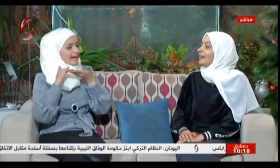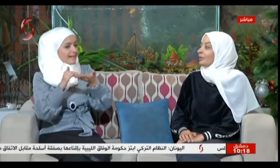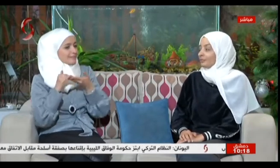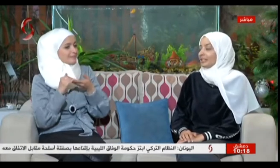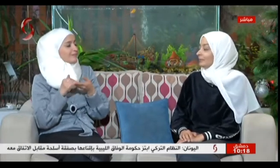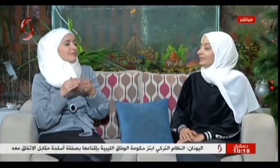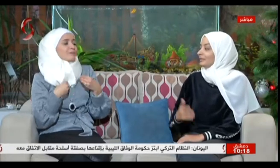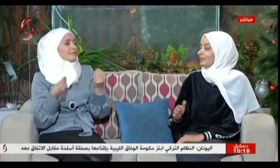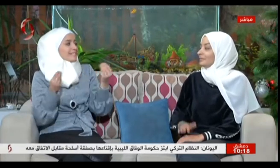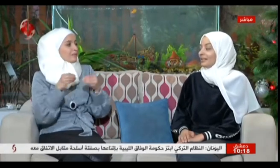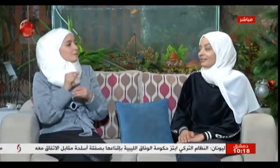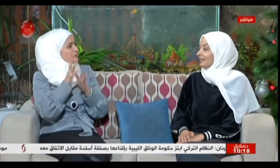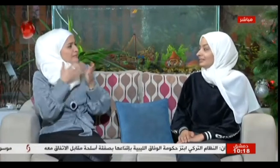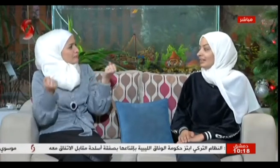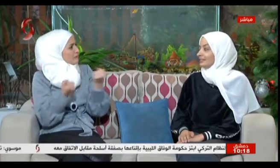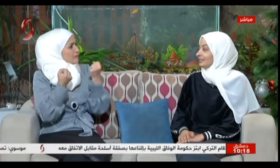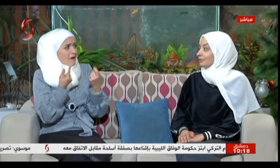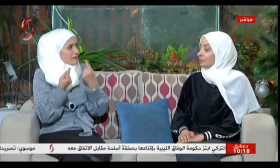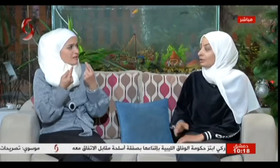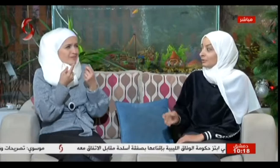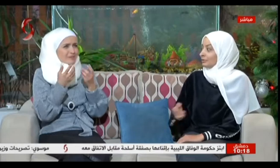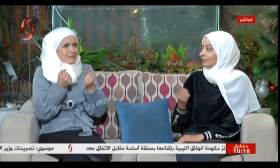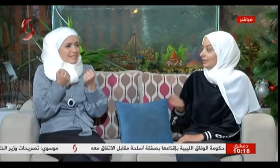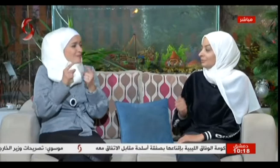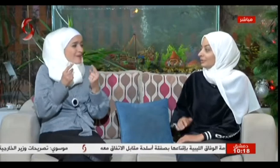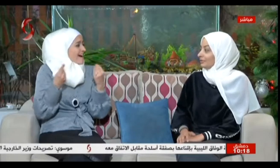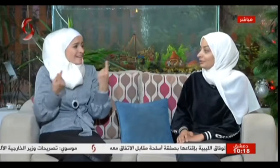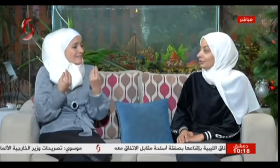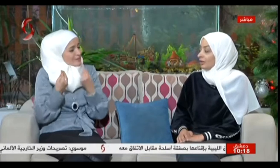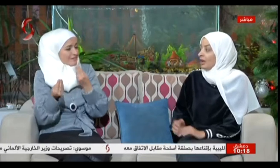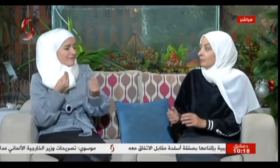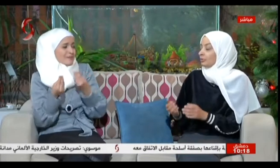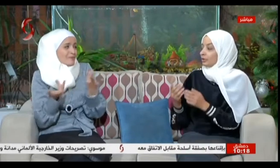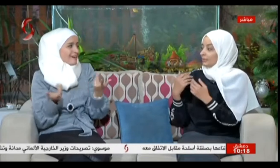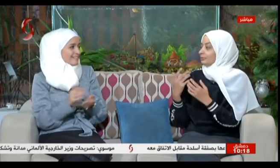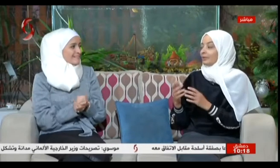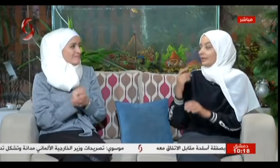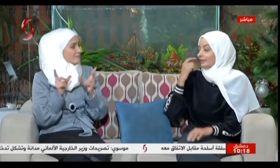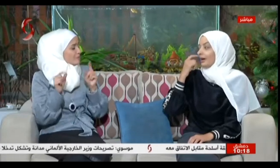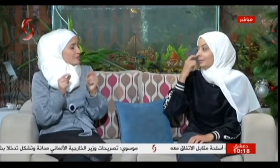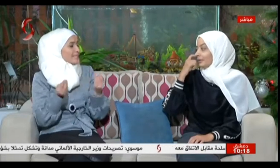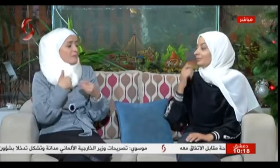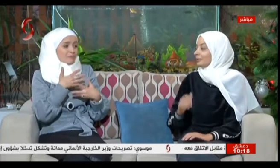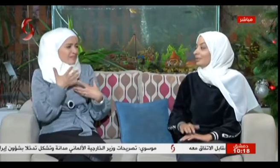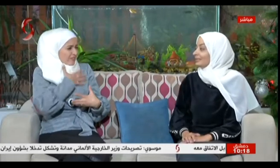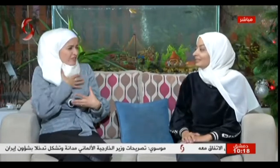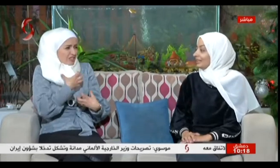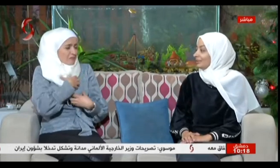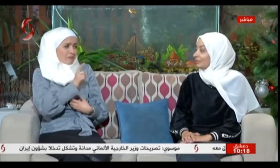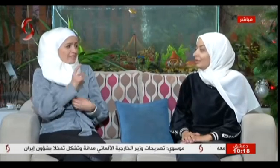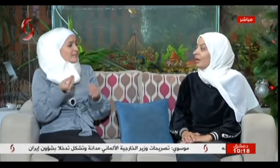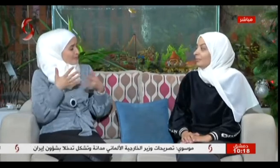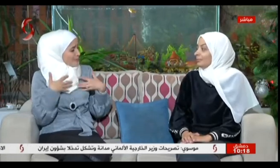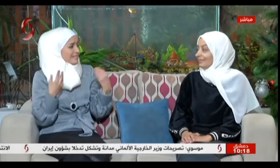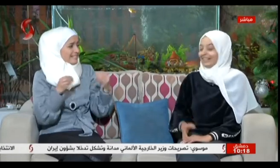فيها. وفي كمان باقي رفقاتي لا كثير، وكله يحب لغة الإشارة، مو إنه يبعدوا هيك، لا أبدا، الموضوع كثير